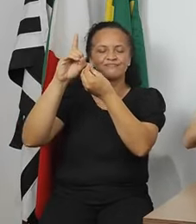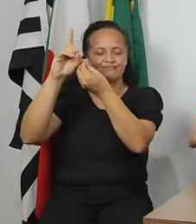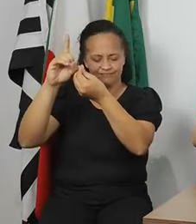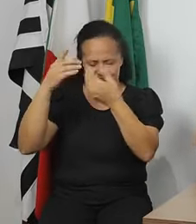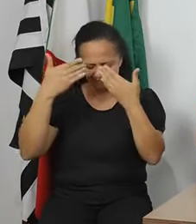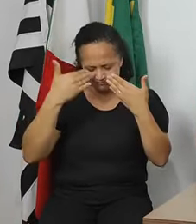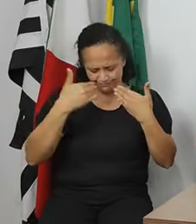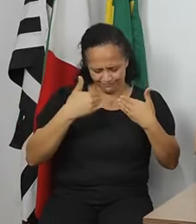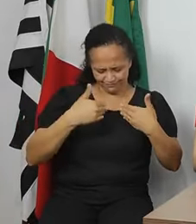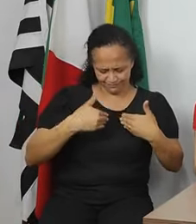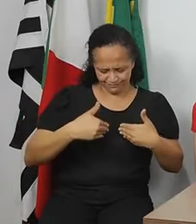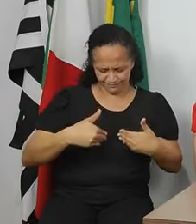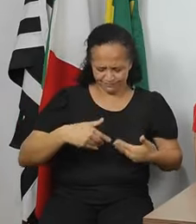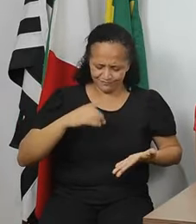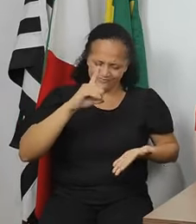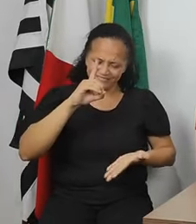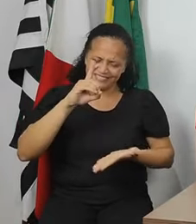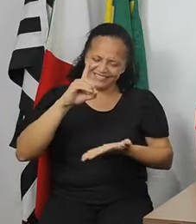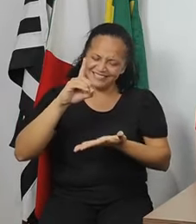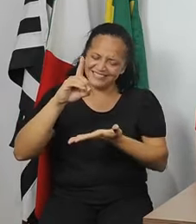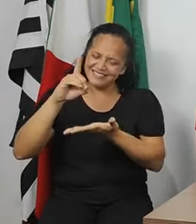Tudo que tem,